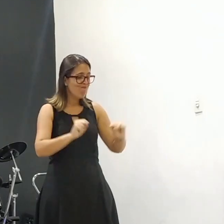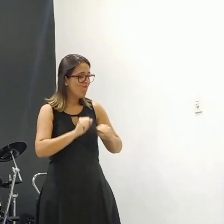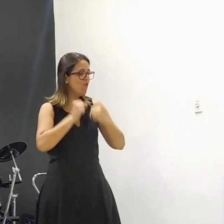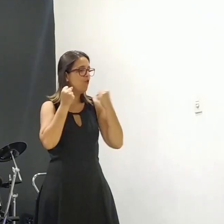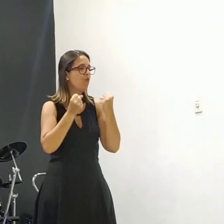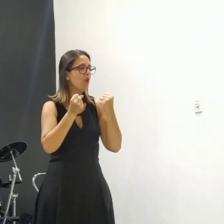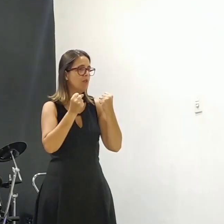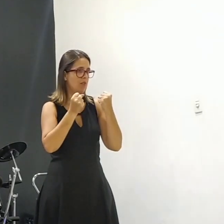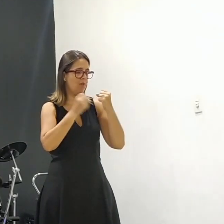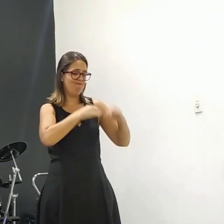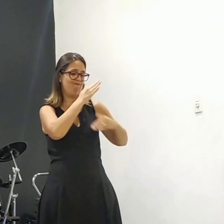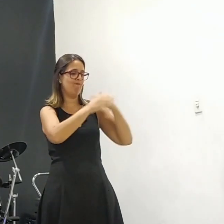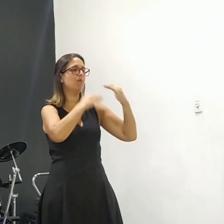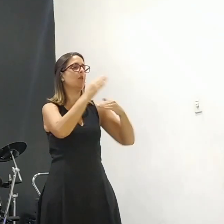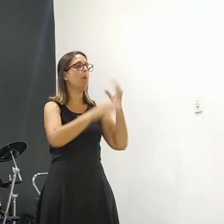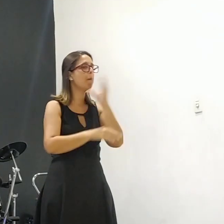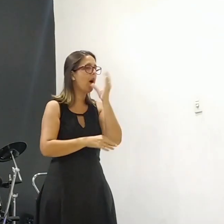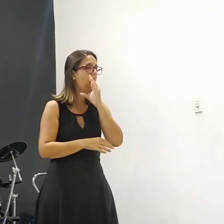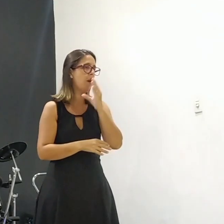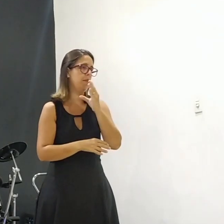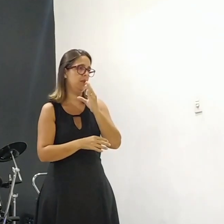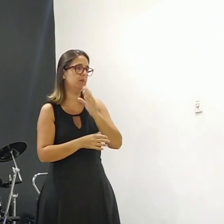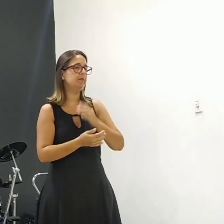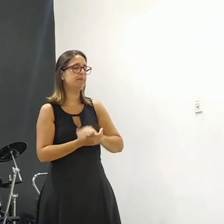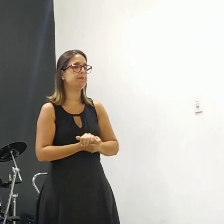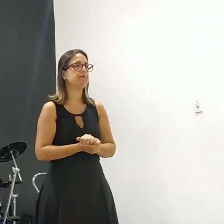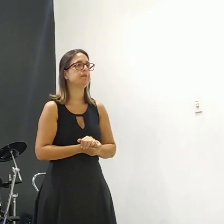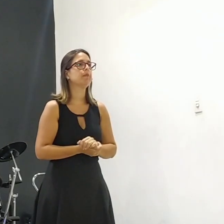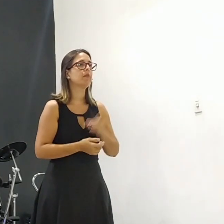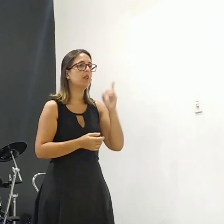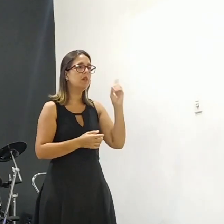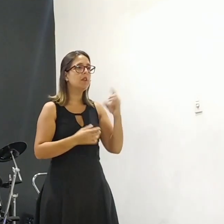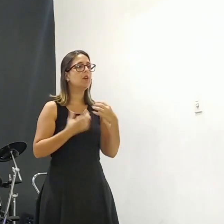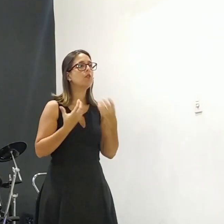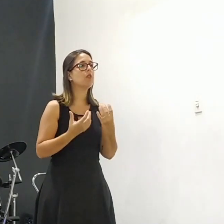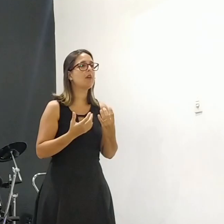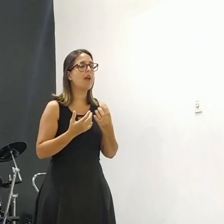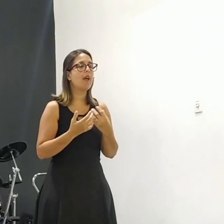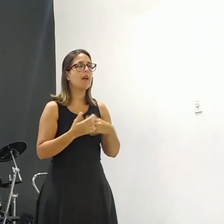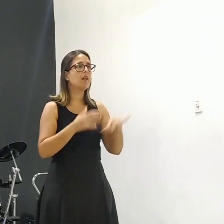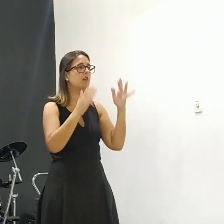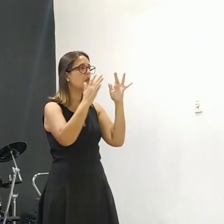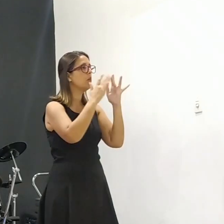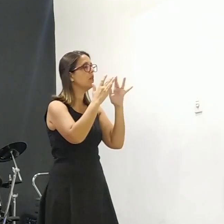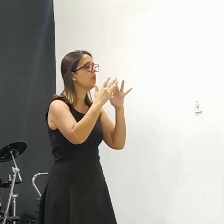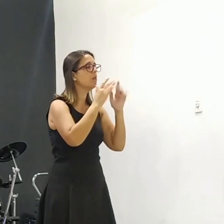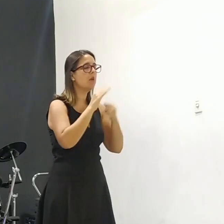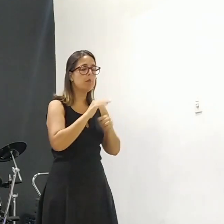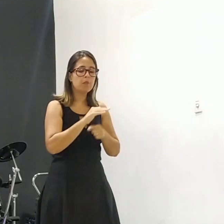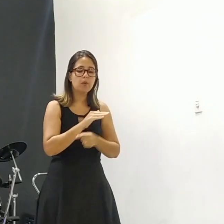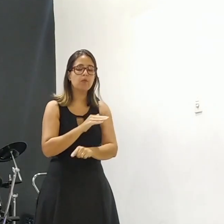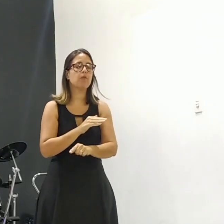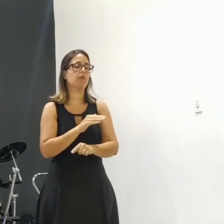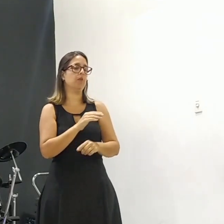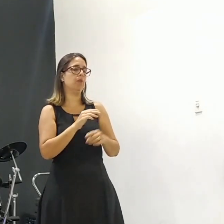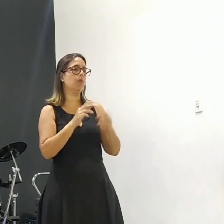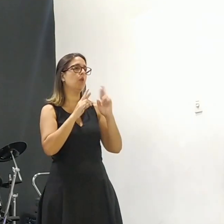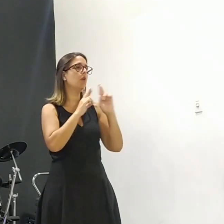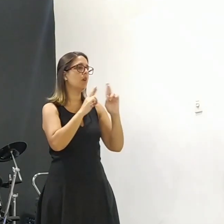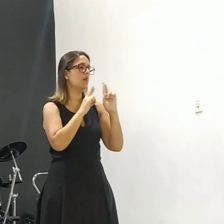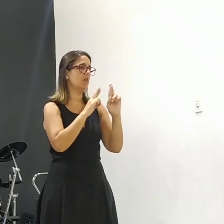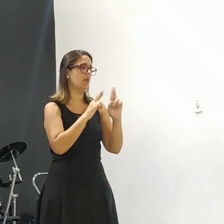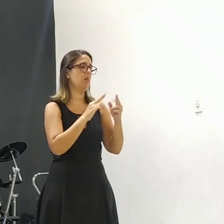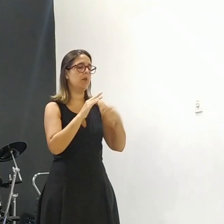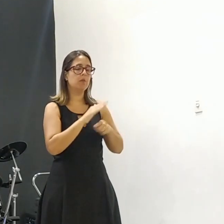mas Deus quer que todos nós caminhemos com Ele num nível mais profundo, um relacionamento mais profundo